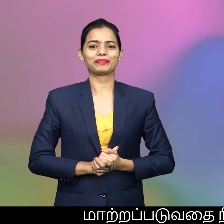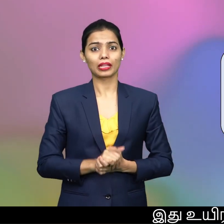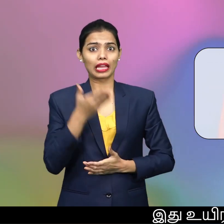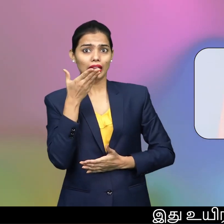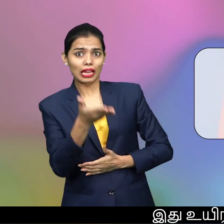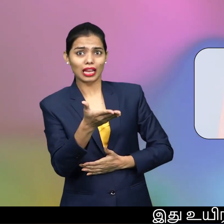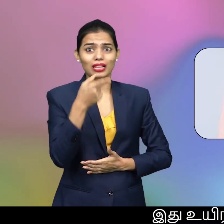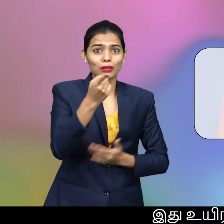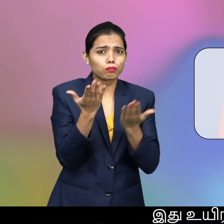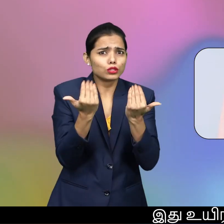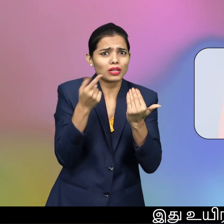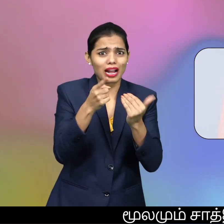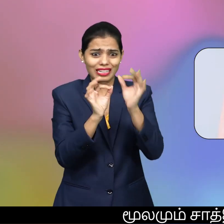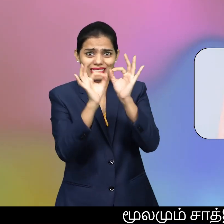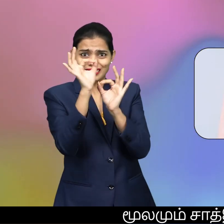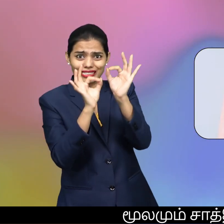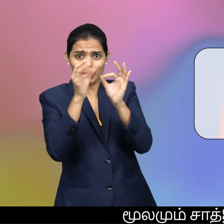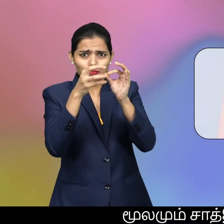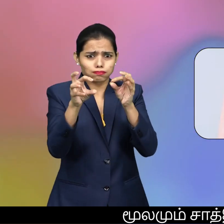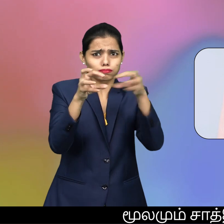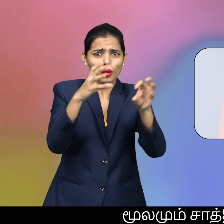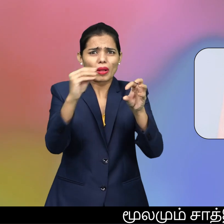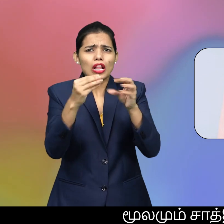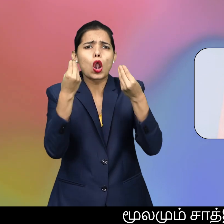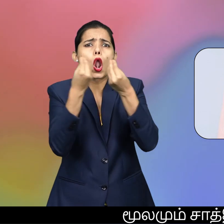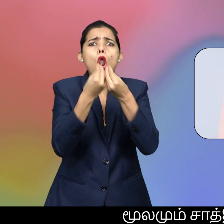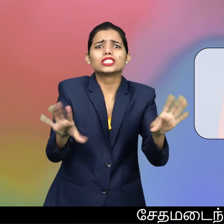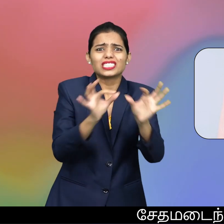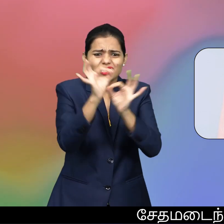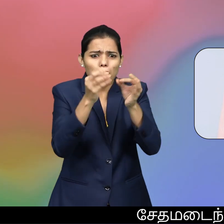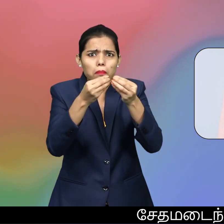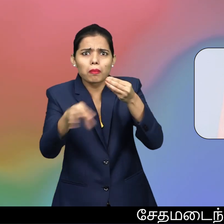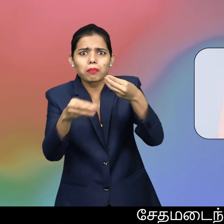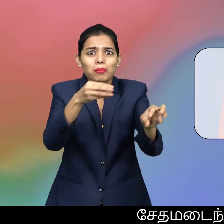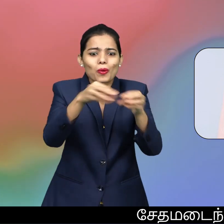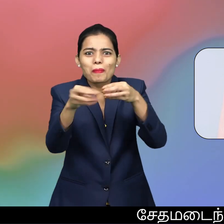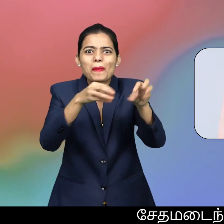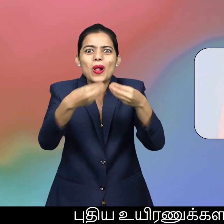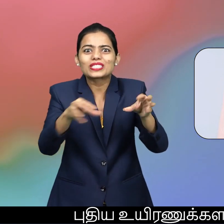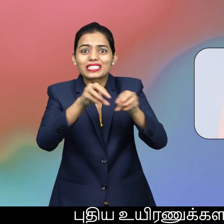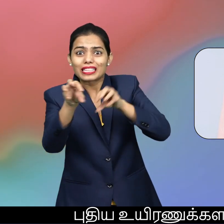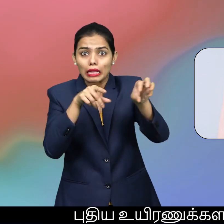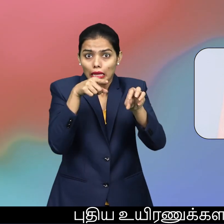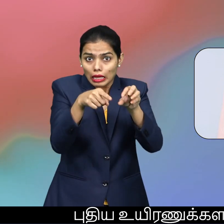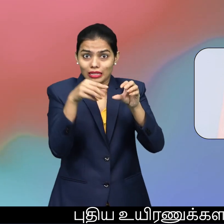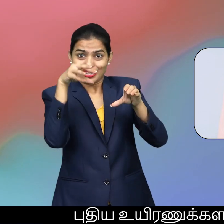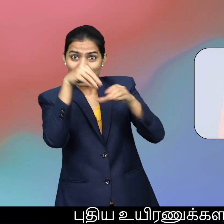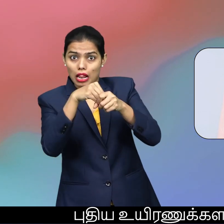இது உயிரணு பிரிவின் மூலமும் சாத்தியமாகும் மற்றும் சேதமடைந்த உயிரணுக்கள் புதிய உயிரணுக்களால்